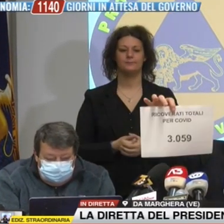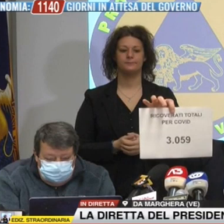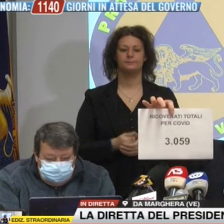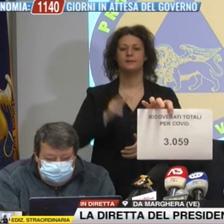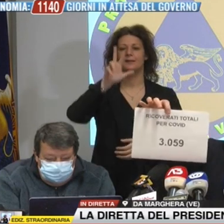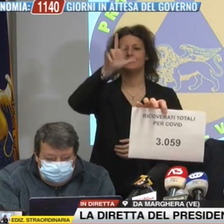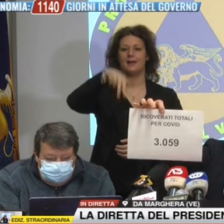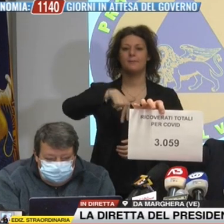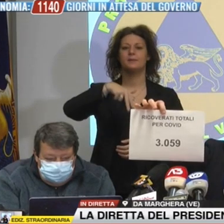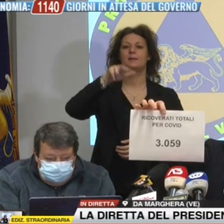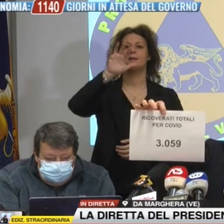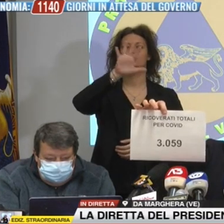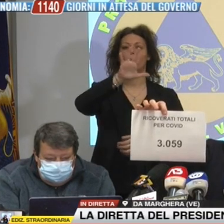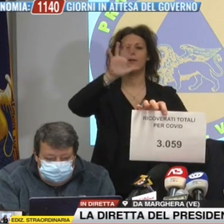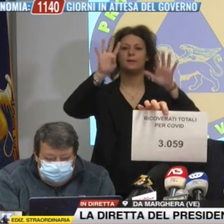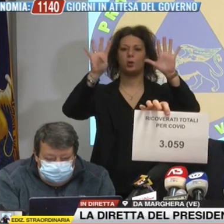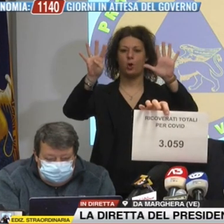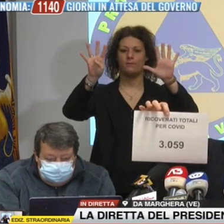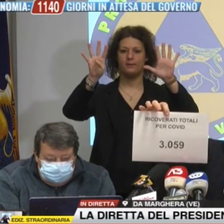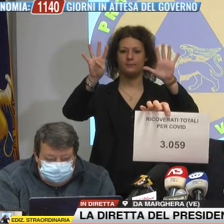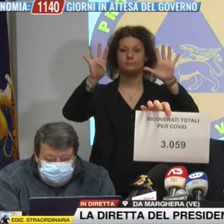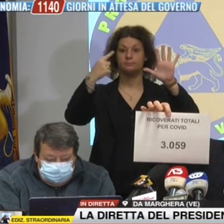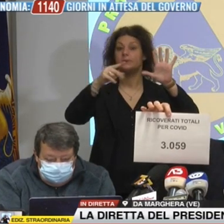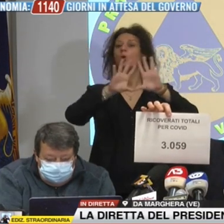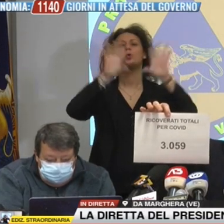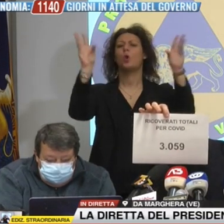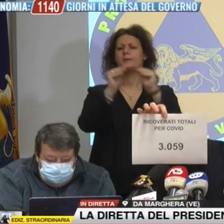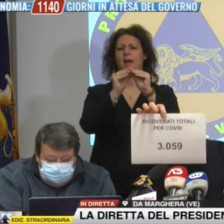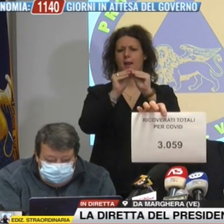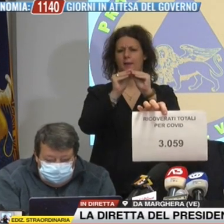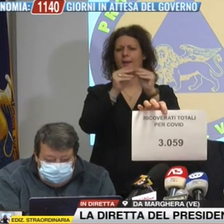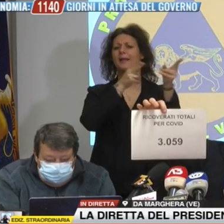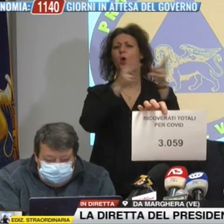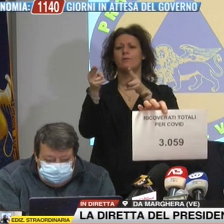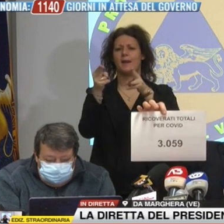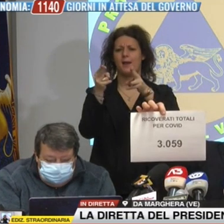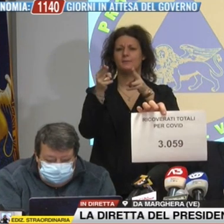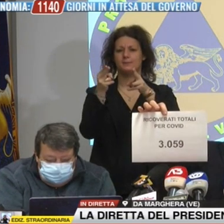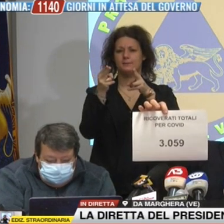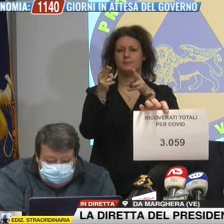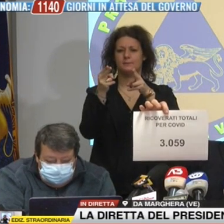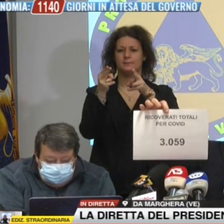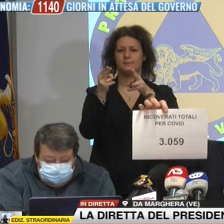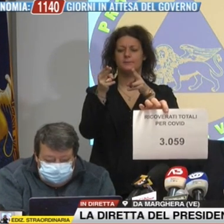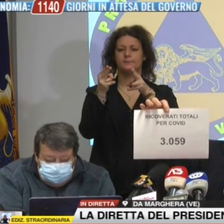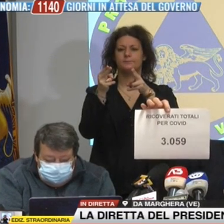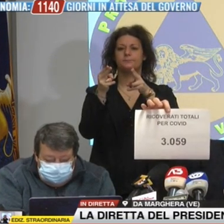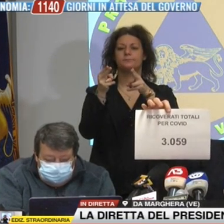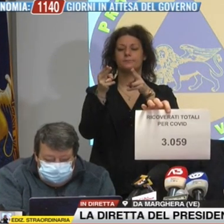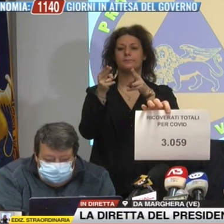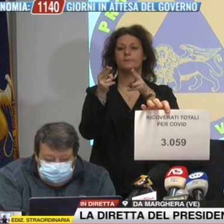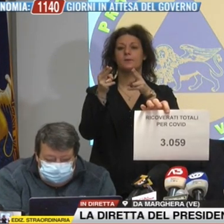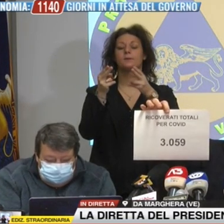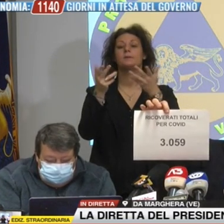3.059, questo proprio il totale. che passa purtroppo di gran lunga il